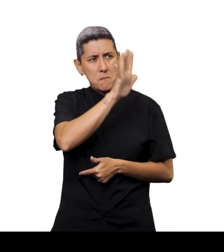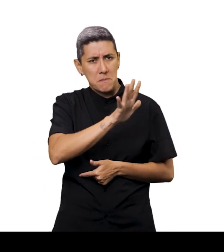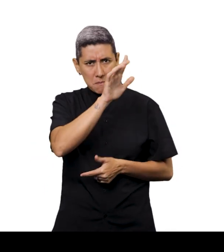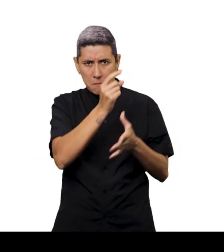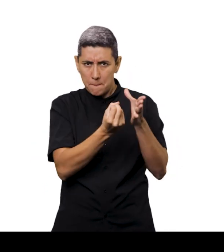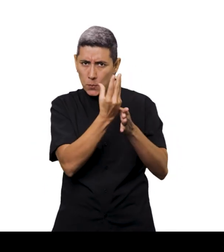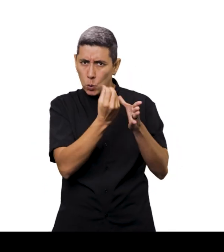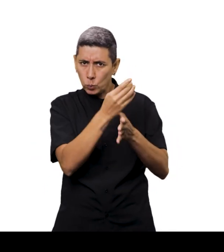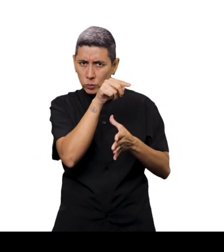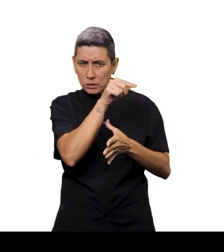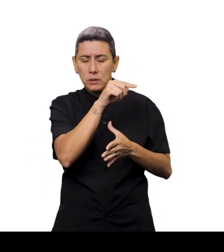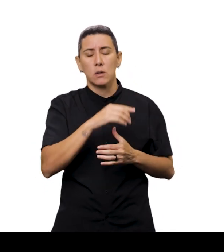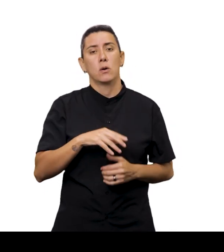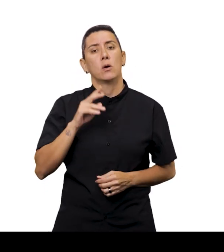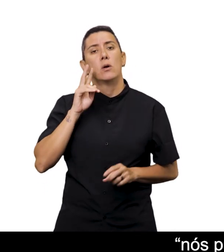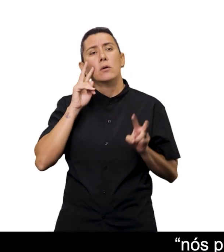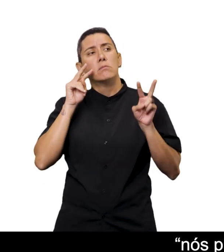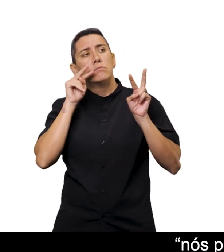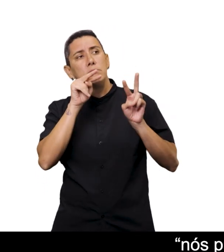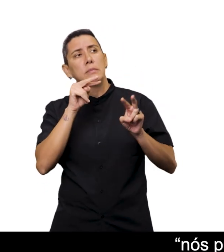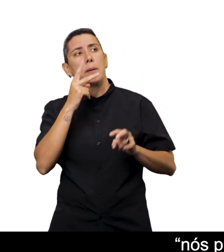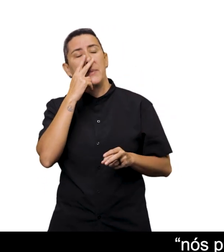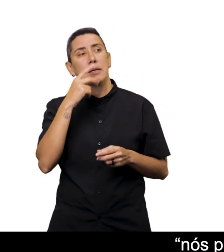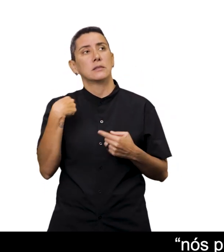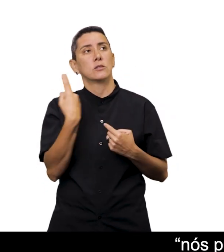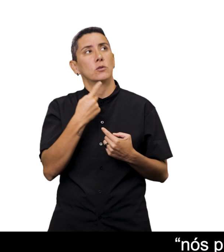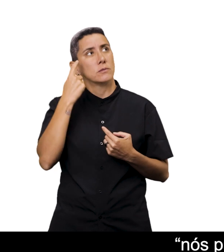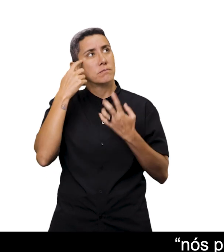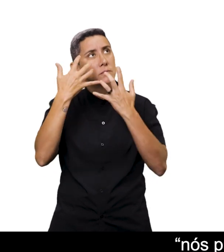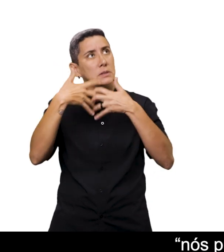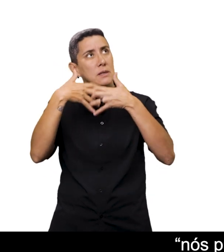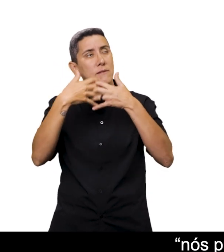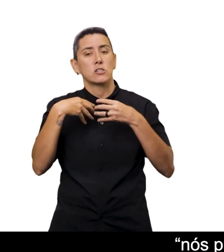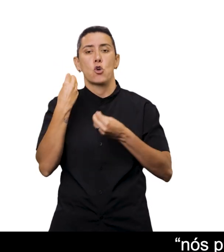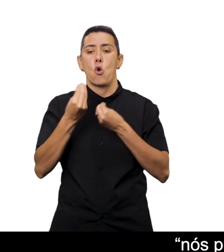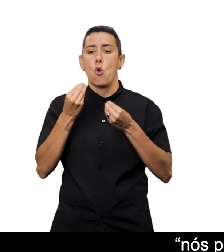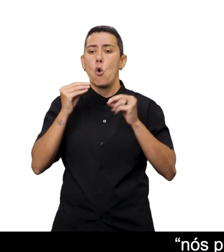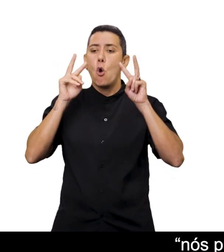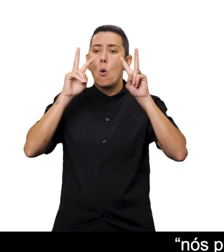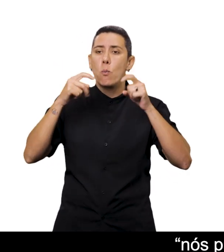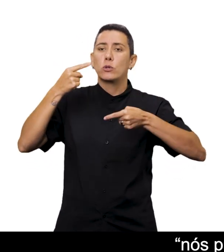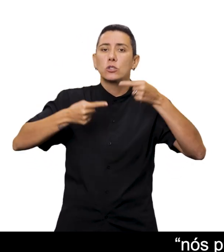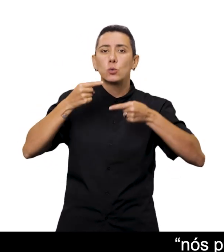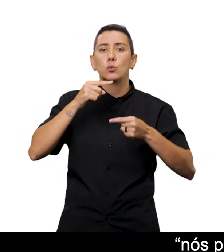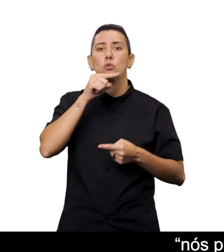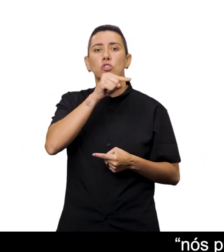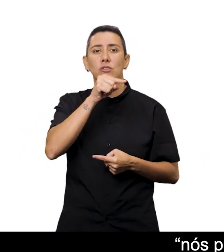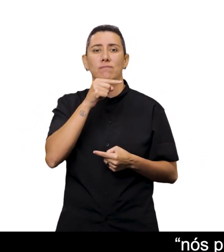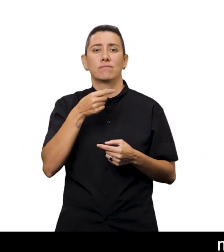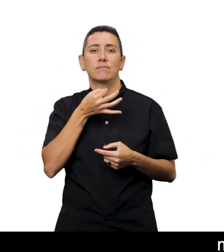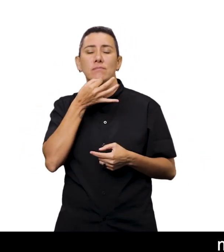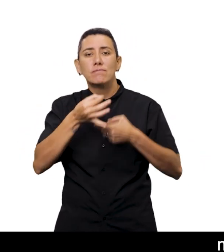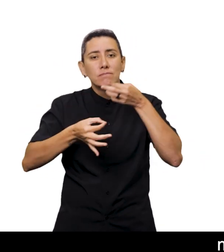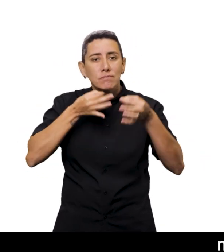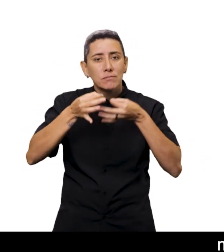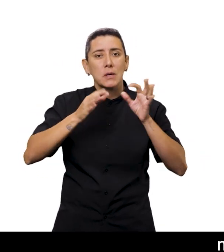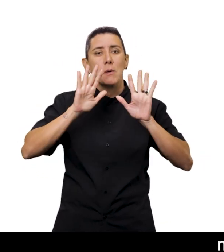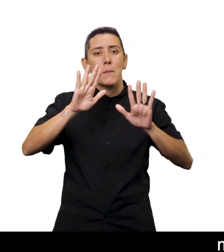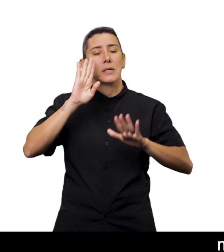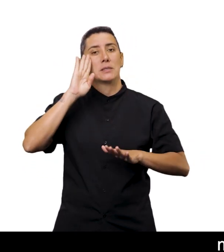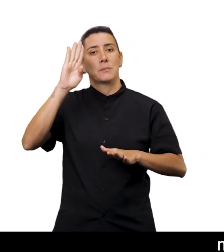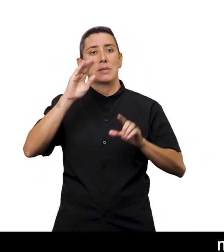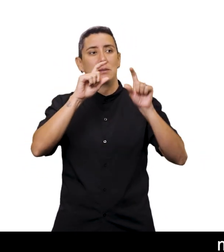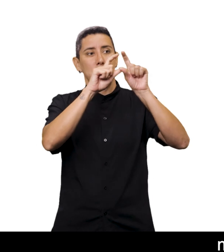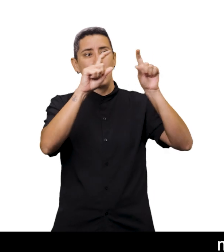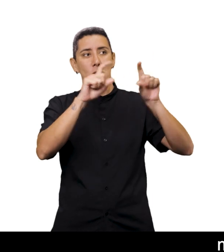o coletivo comenta que nós procuramos diversas formas de falar sobre esse assunto, mas não